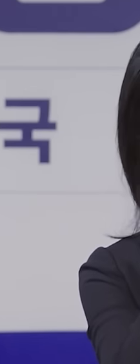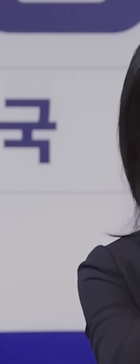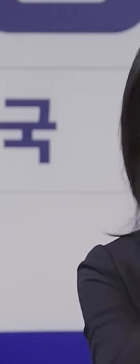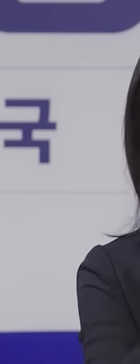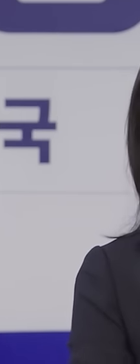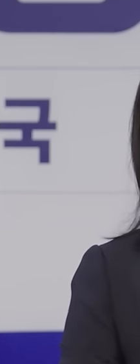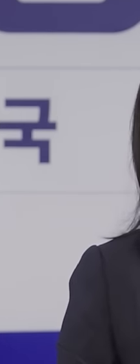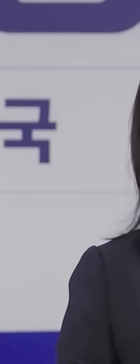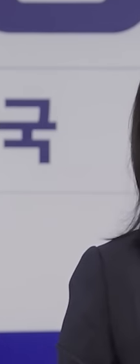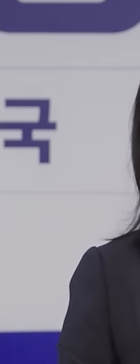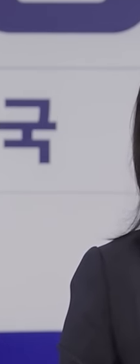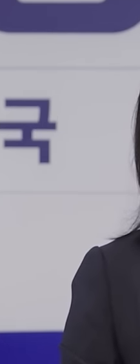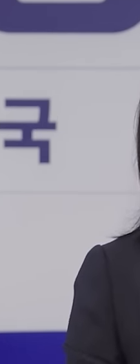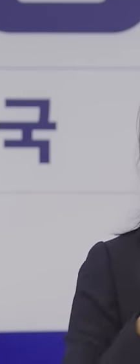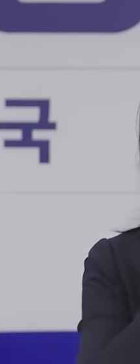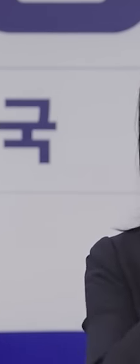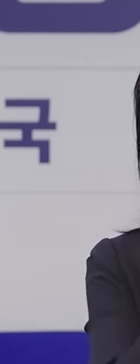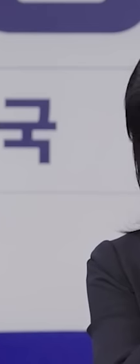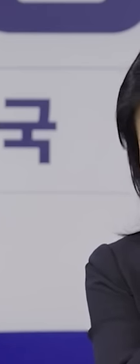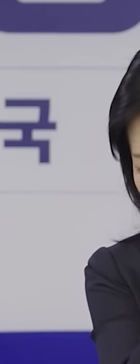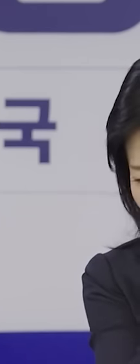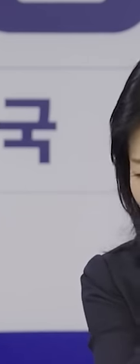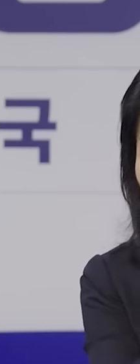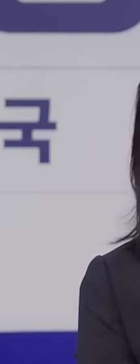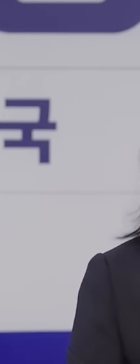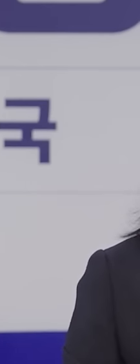보니까 제가 좀 민망하더라고요.